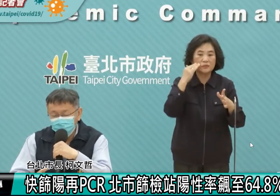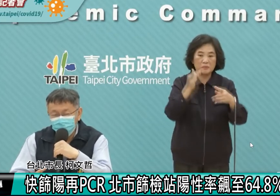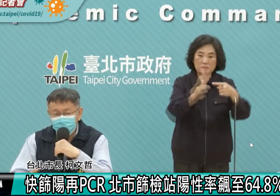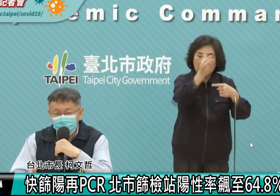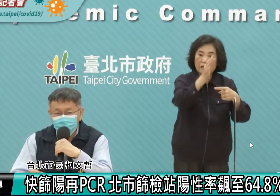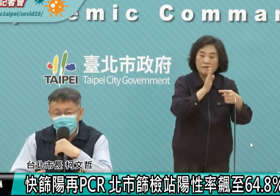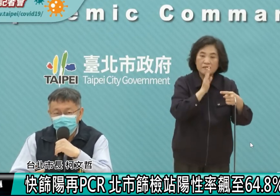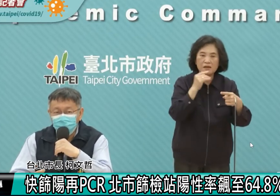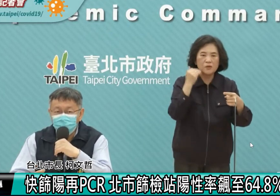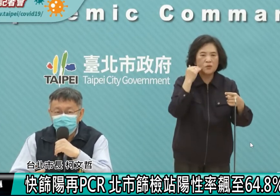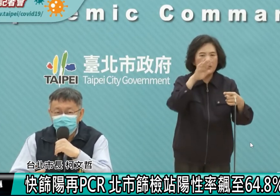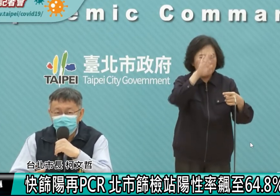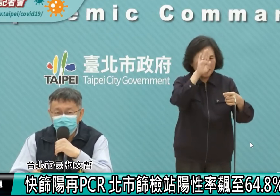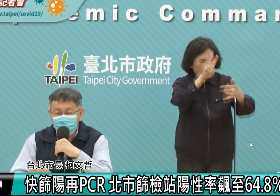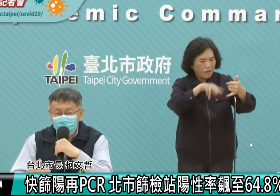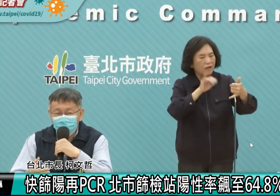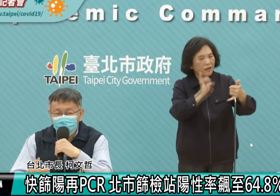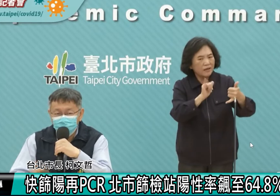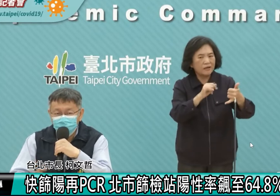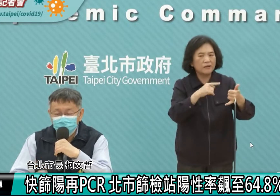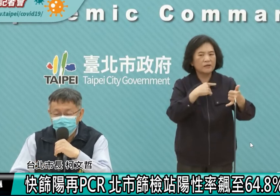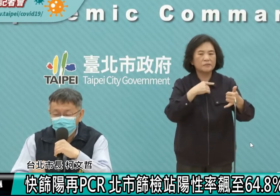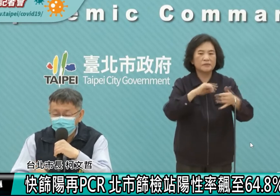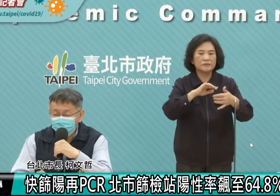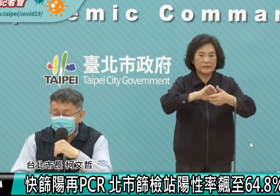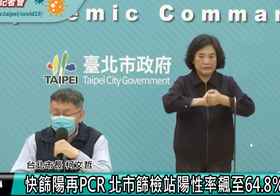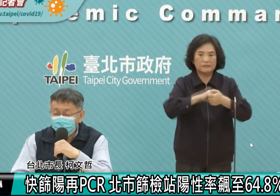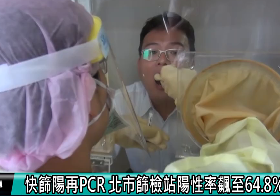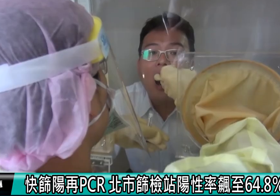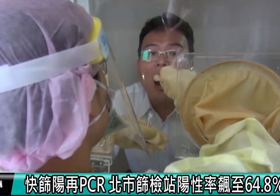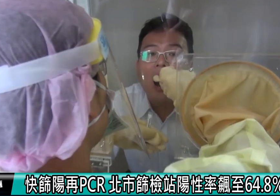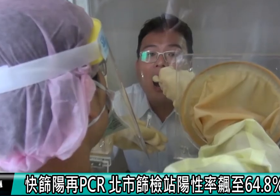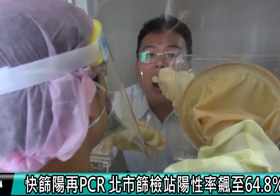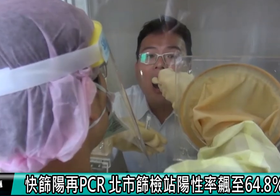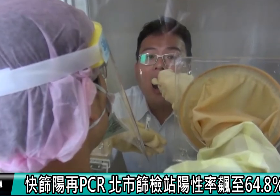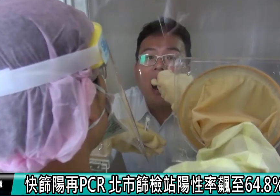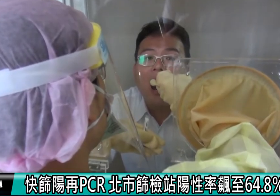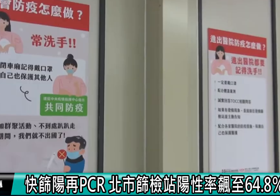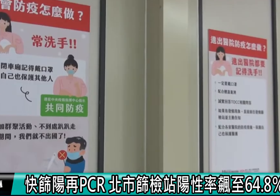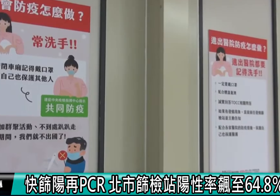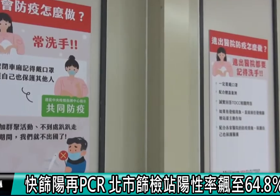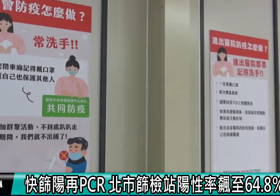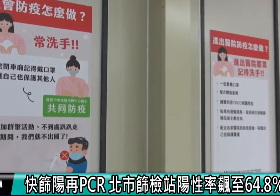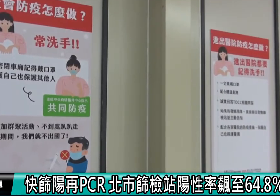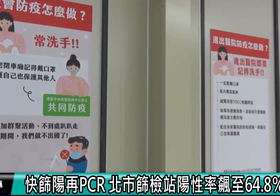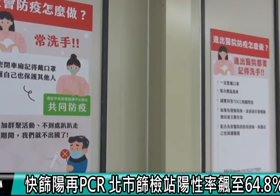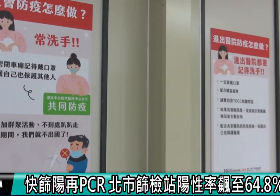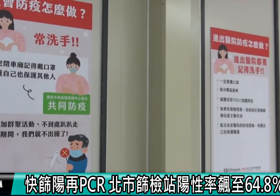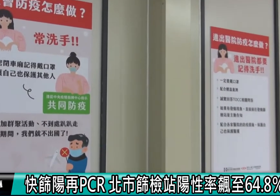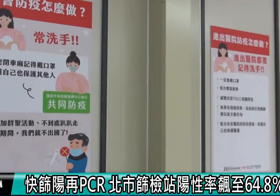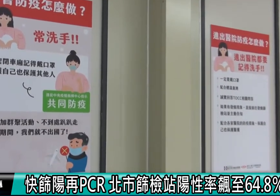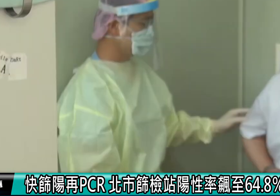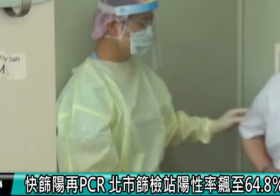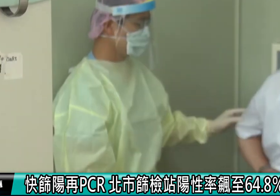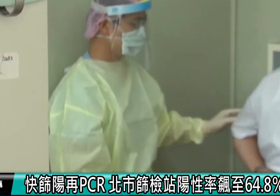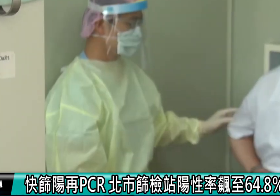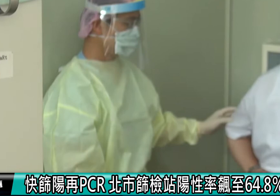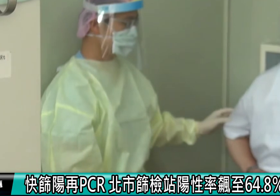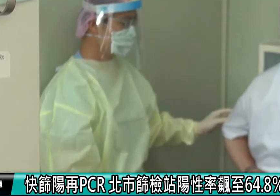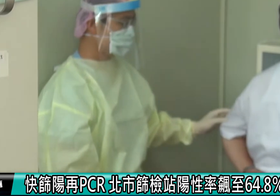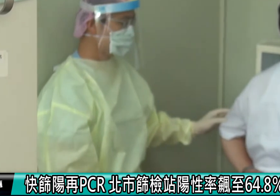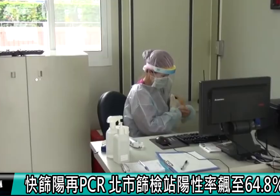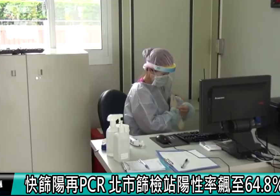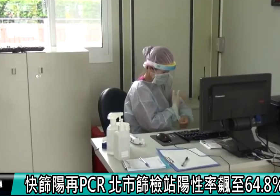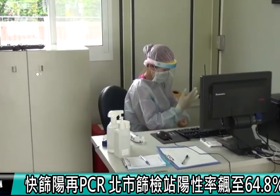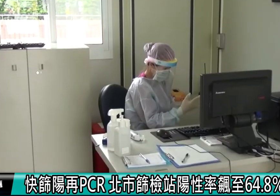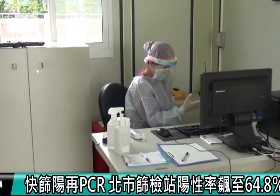例，如果症状不是很厉害，我们要在急门诊处理掉。事实上，昨天看起来，你知道吗？我要谢谢我们市民朋友，你知道